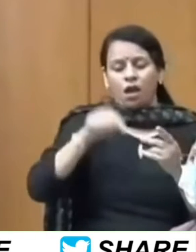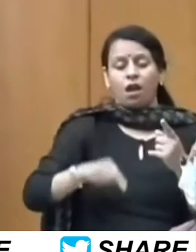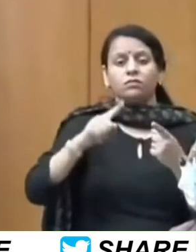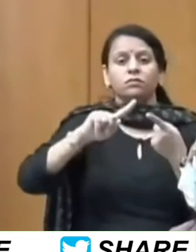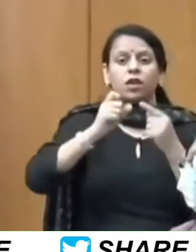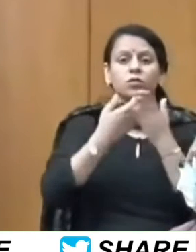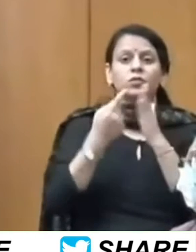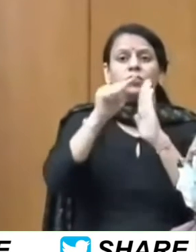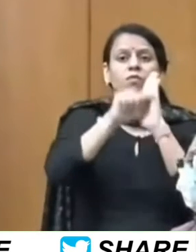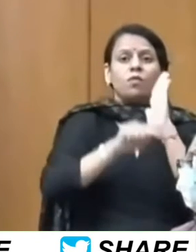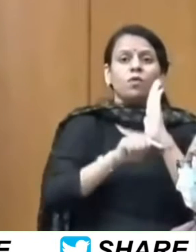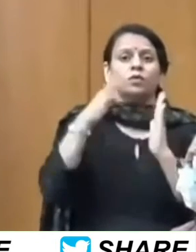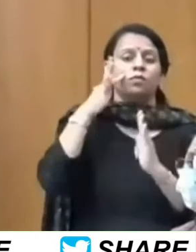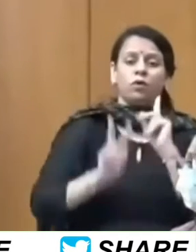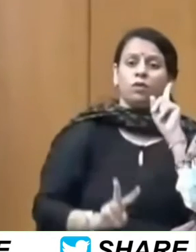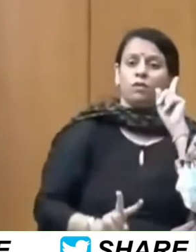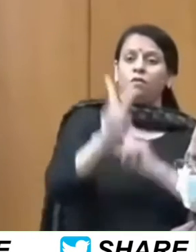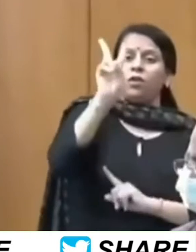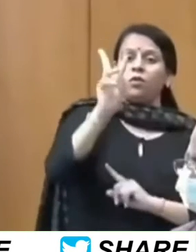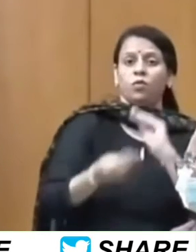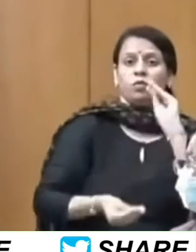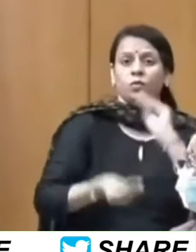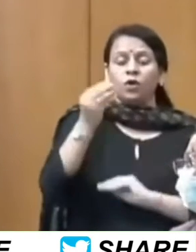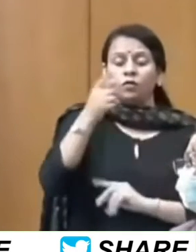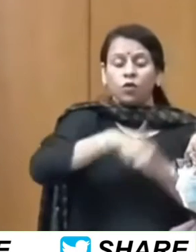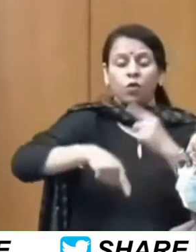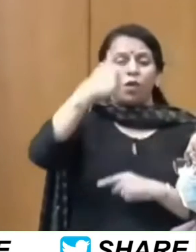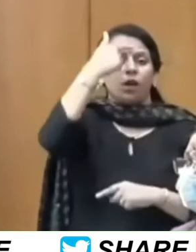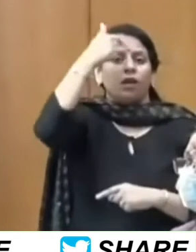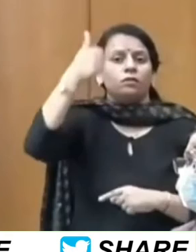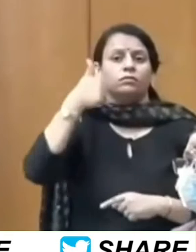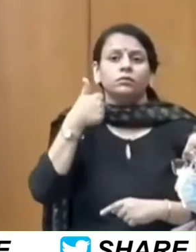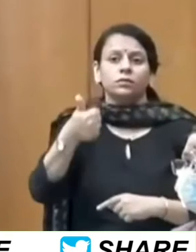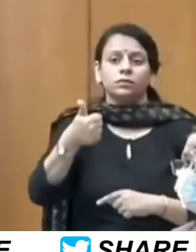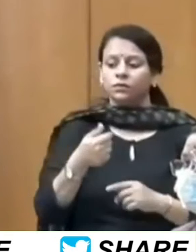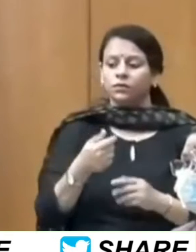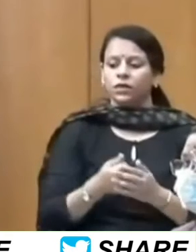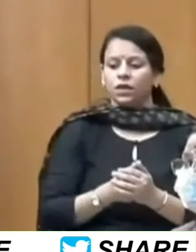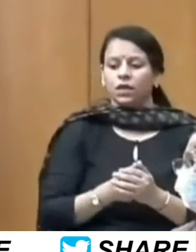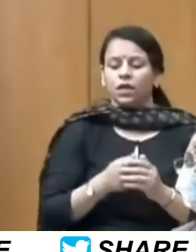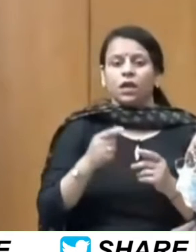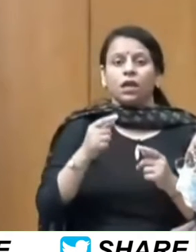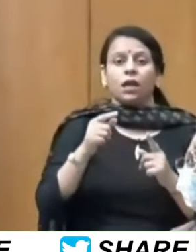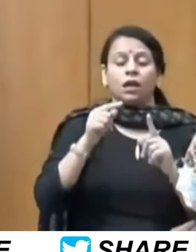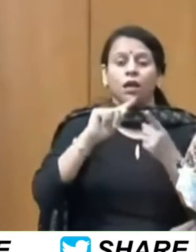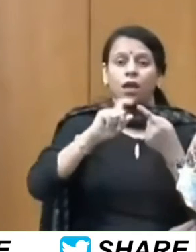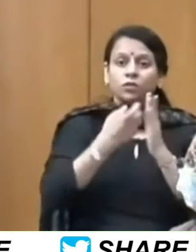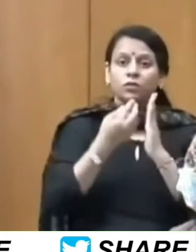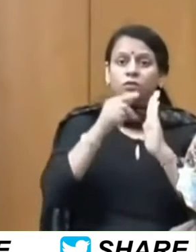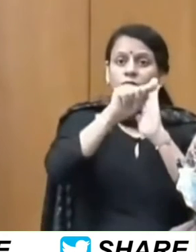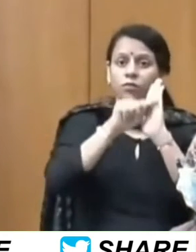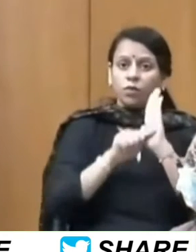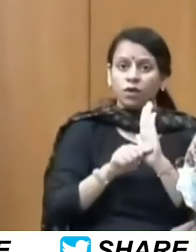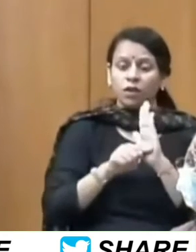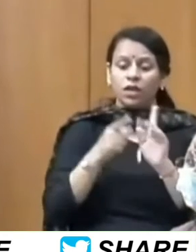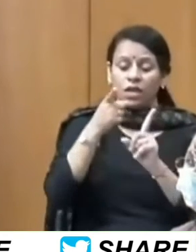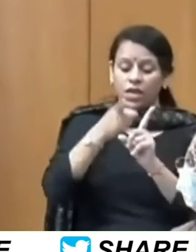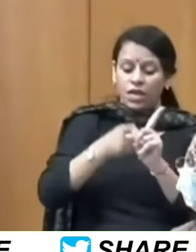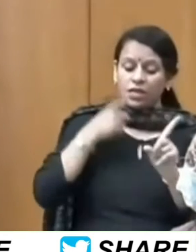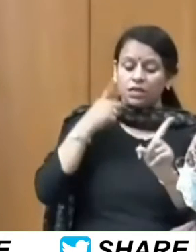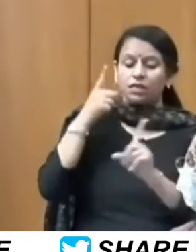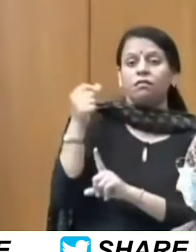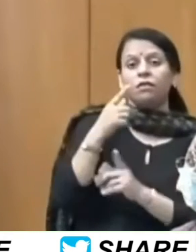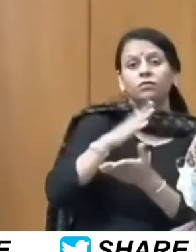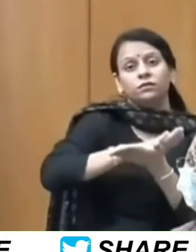शिक्षा नीति है। और हम सभी के लिए सौभाग्य है, हम उस राष्ट्रीय शिक्षा नीति की